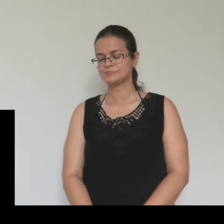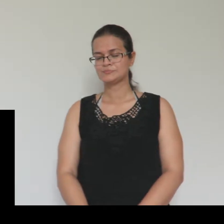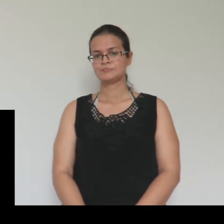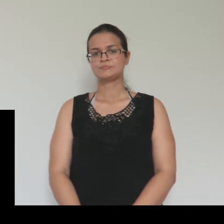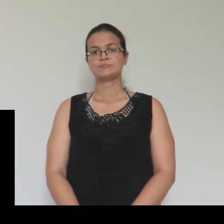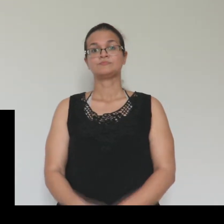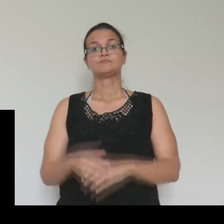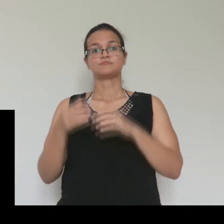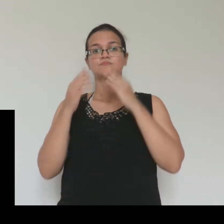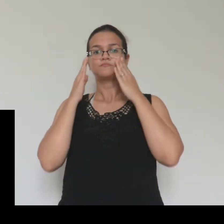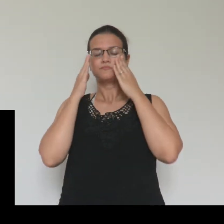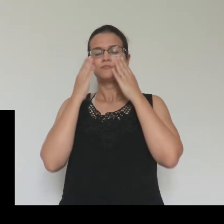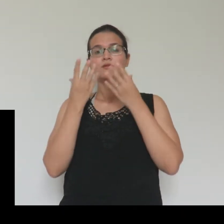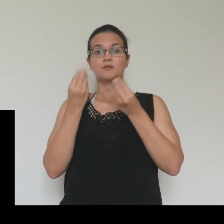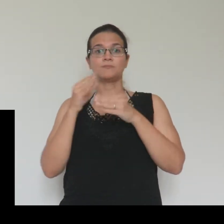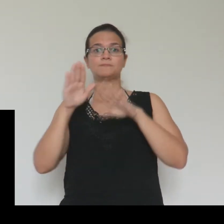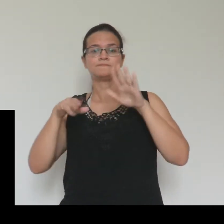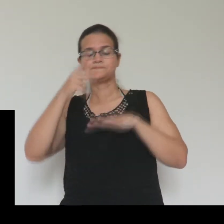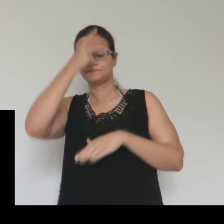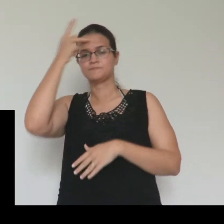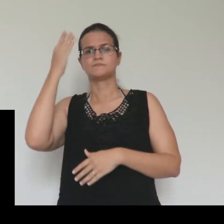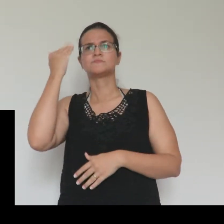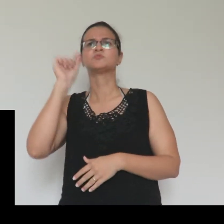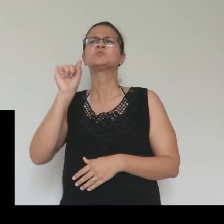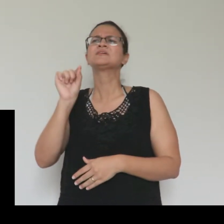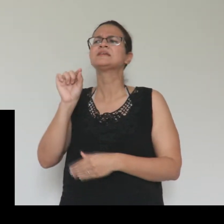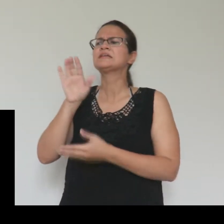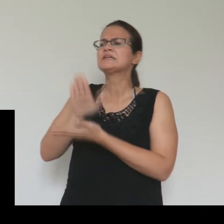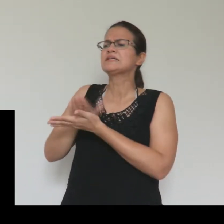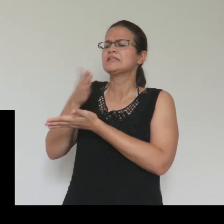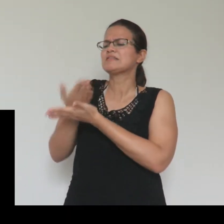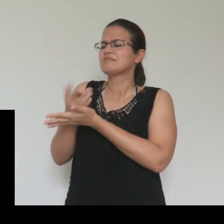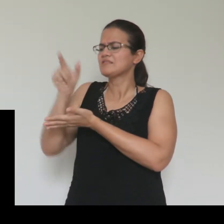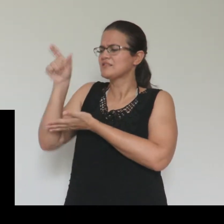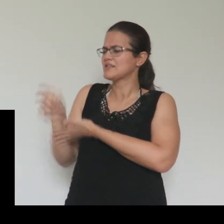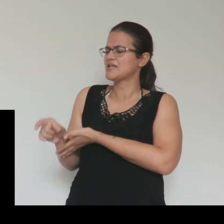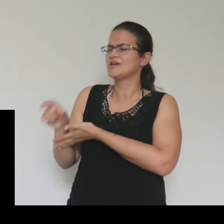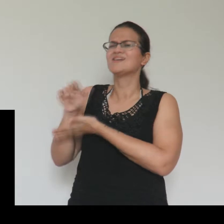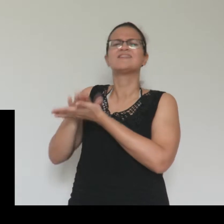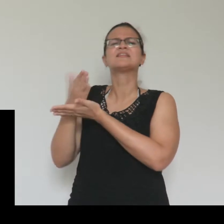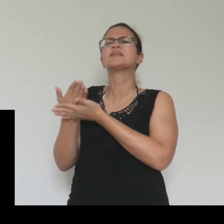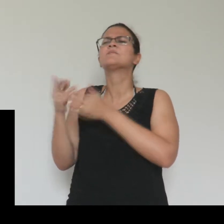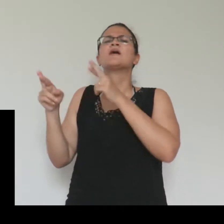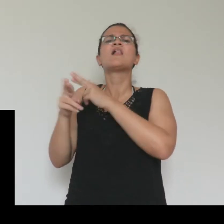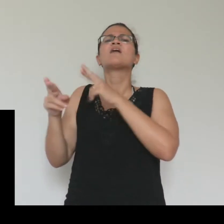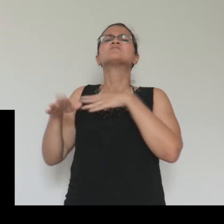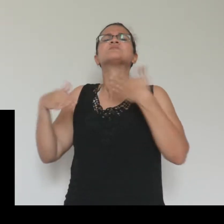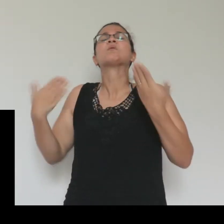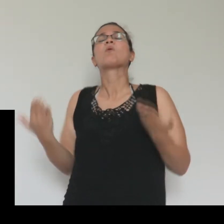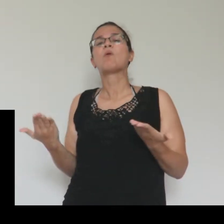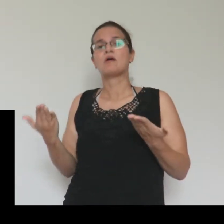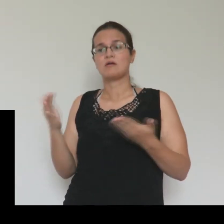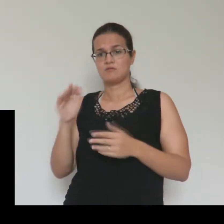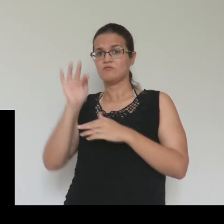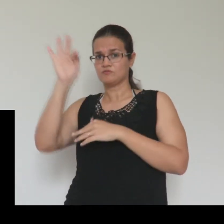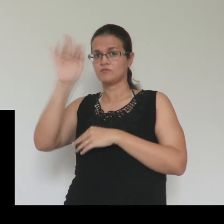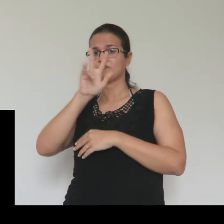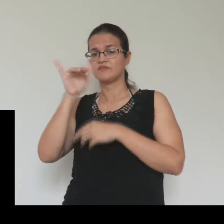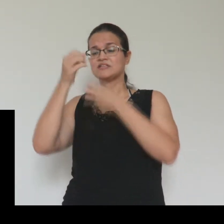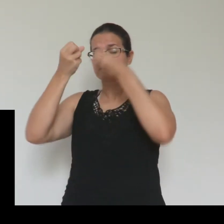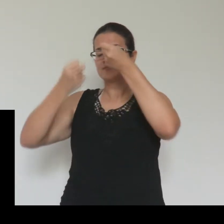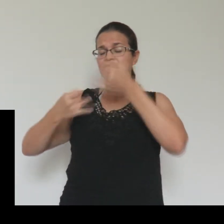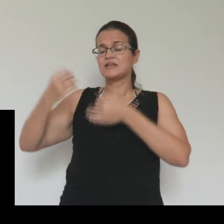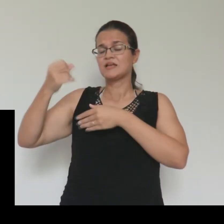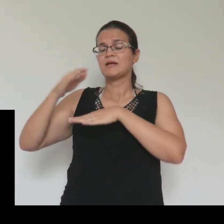Muitas gente às vezes não sabe, né, a questão do que é um intérprete de Libras, qual a relação que tem esse intérprete de Libras com surdos. Mais da frente a gente vai até falar sobre